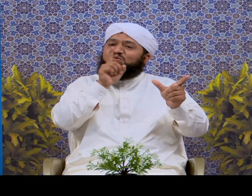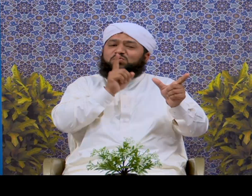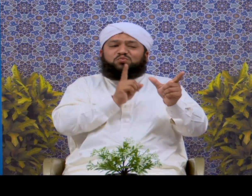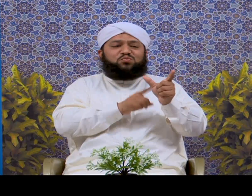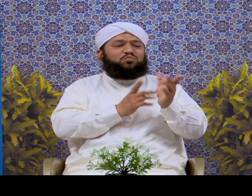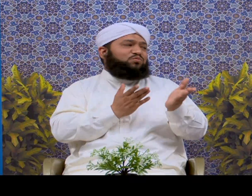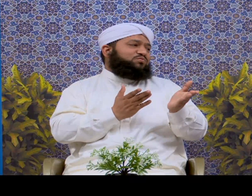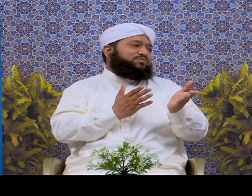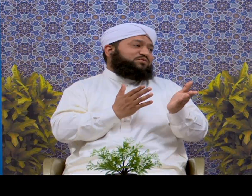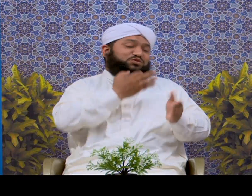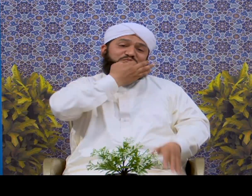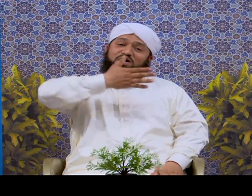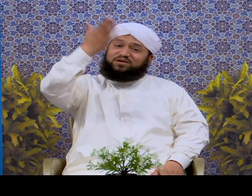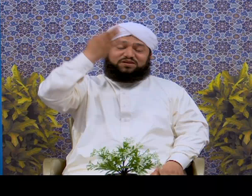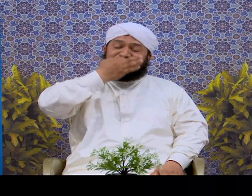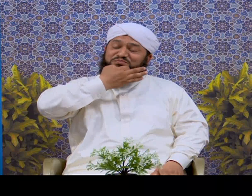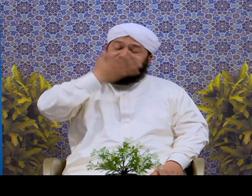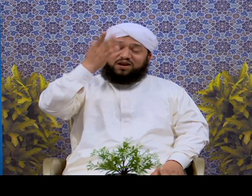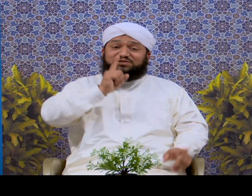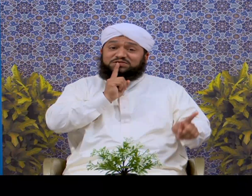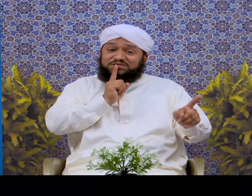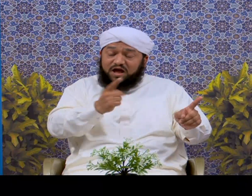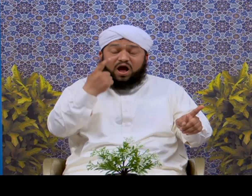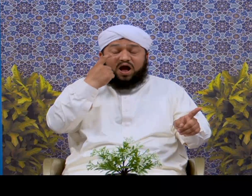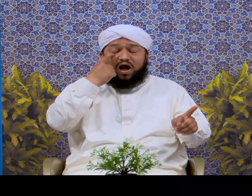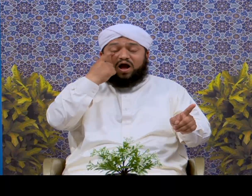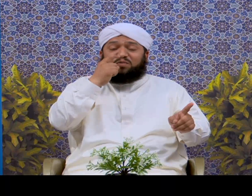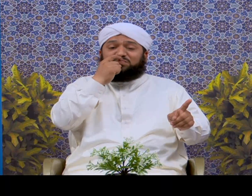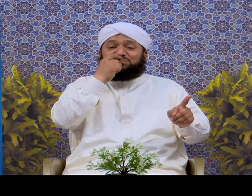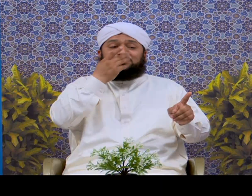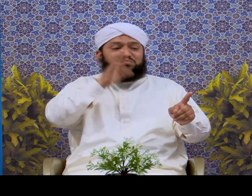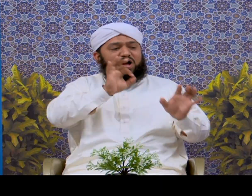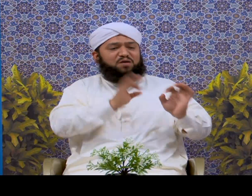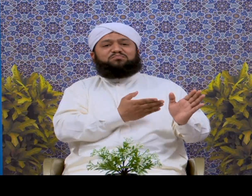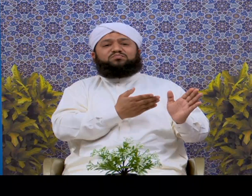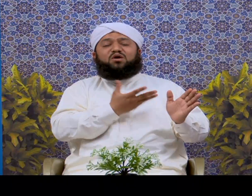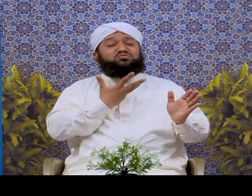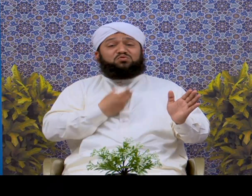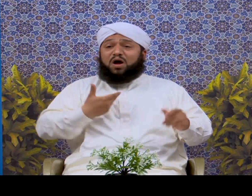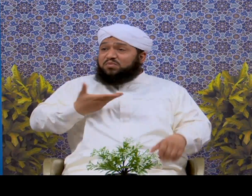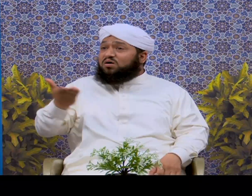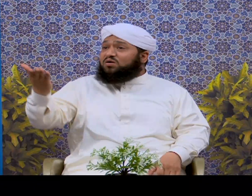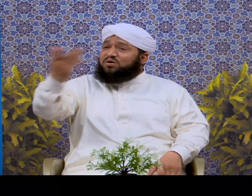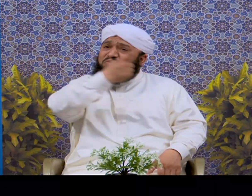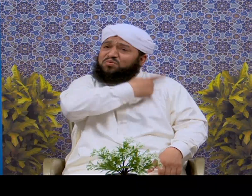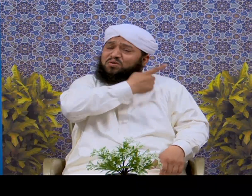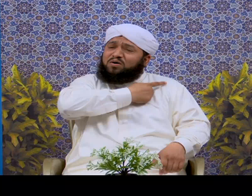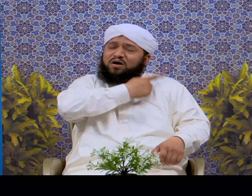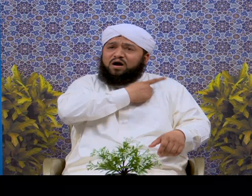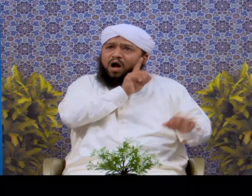اے عاشقان رسول، یہ ہے حقیقت میں آنکھ کا روزہ۔ مگر ہم گناہ گار ایسا روزہ تو کیا رکھیں